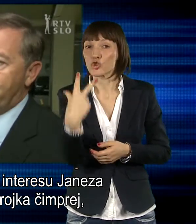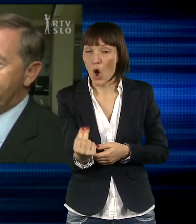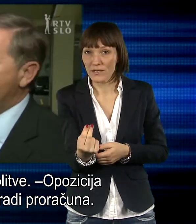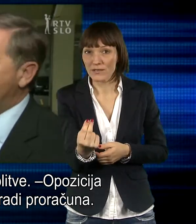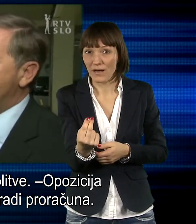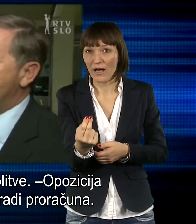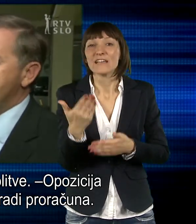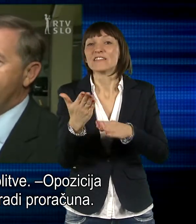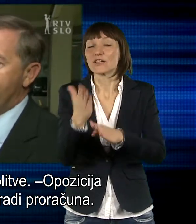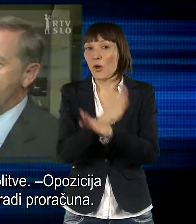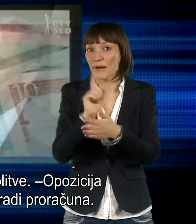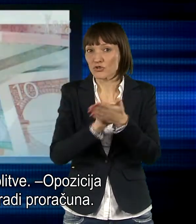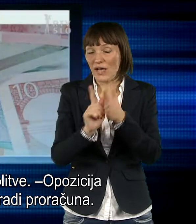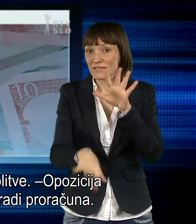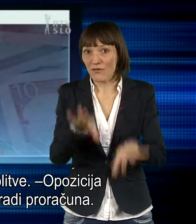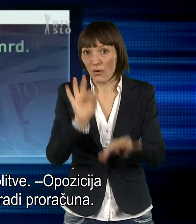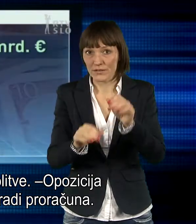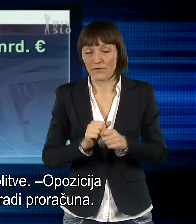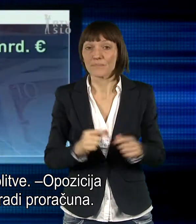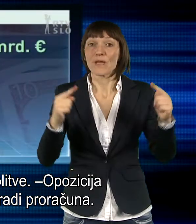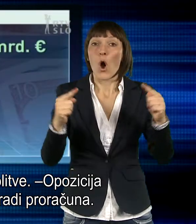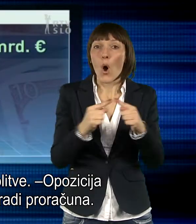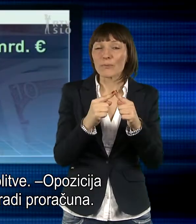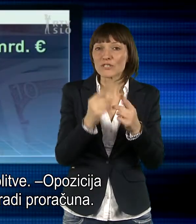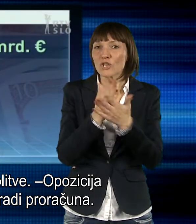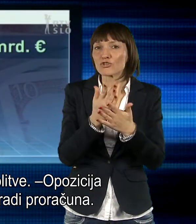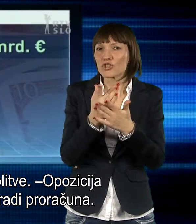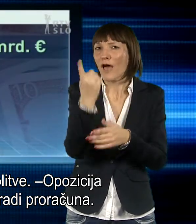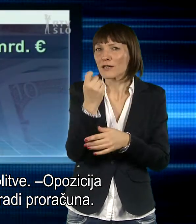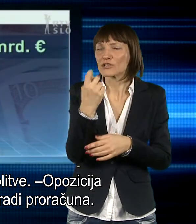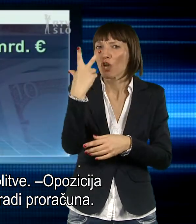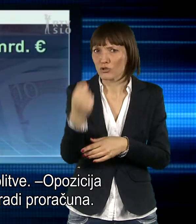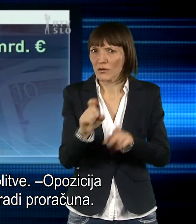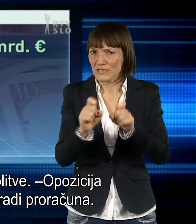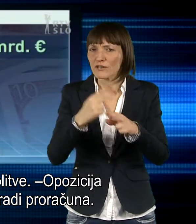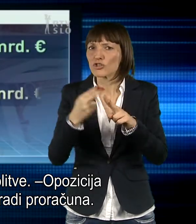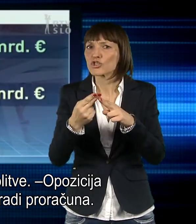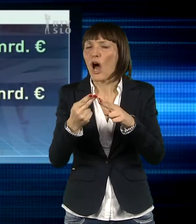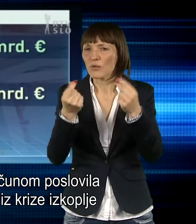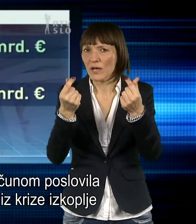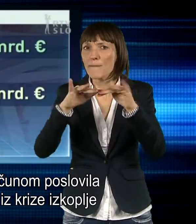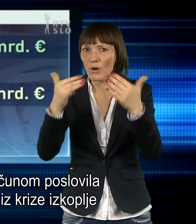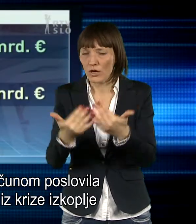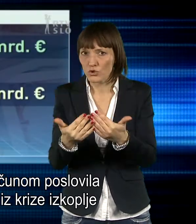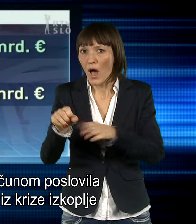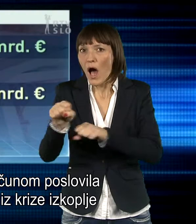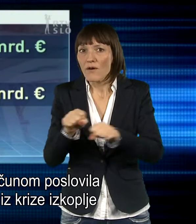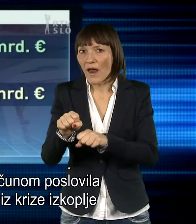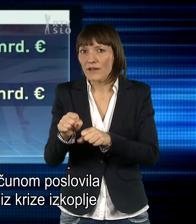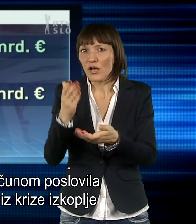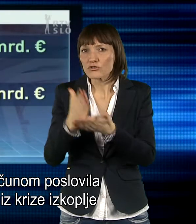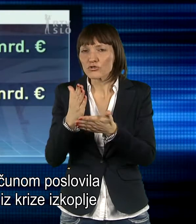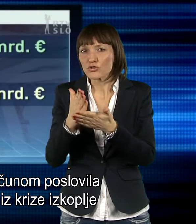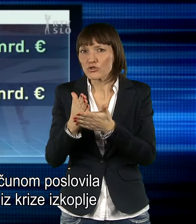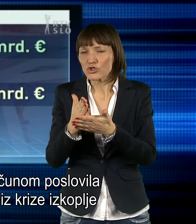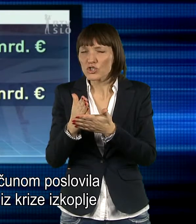čim prej, da so predčasne volitve. Opozicija kliče trojko tudi zaradi proračuna. Vlada se je s proračunom